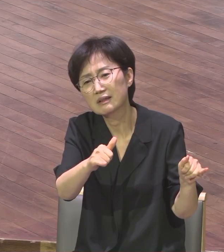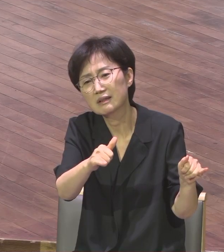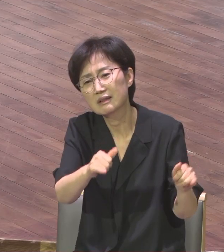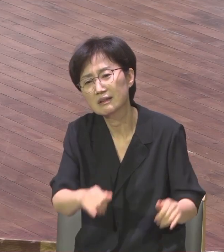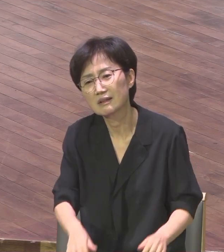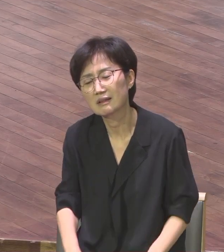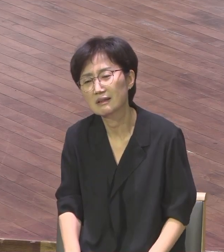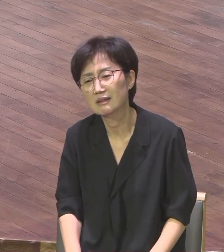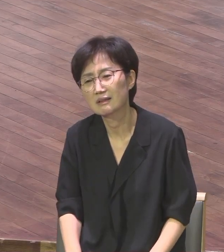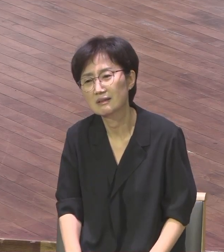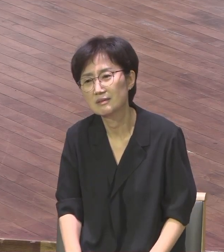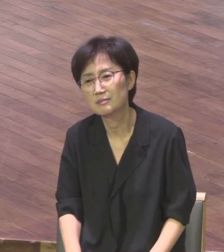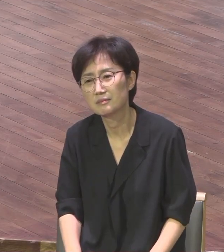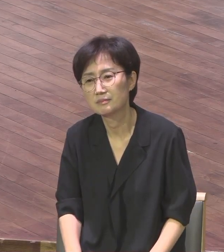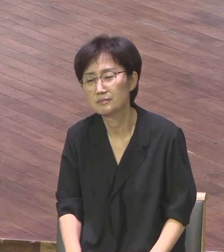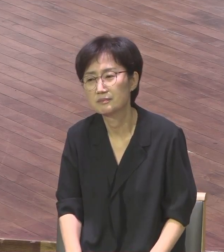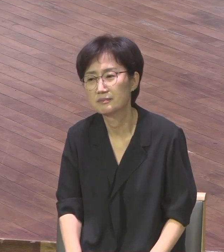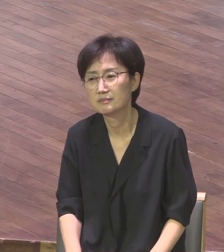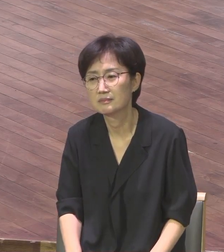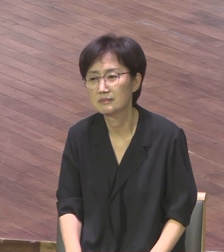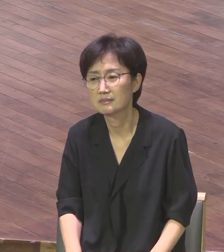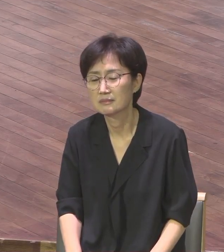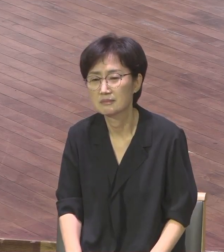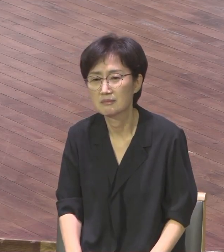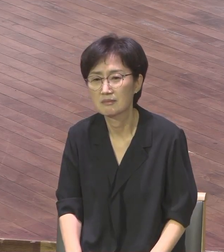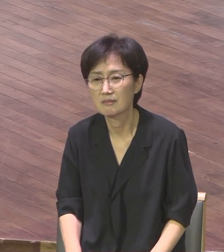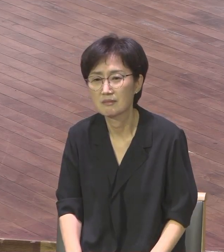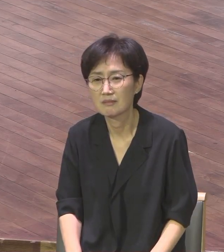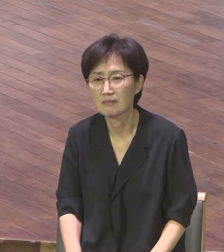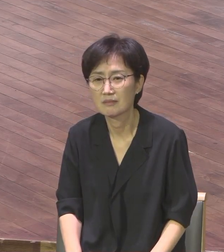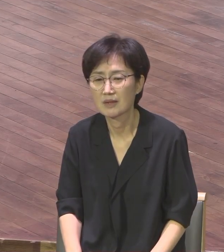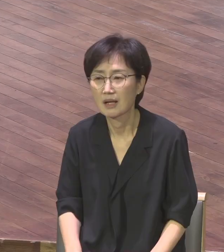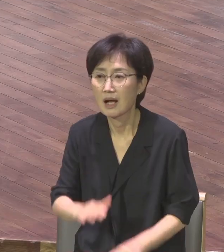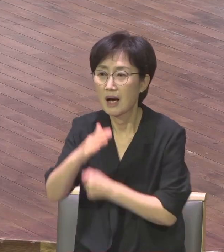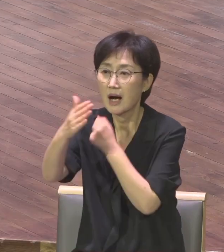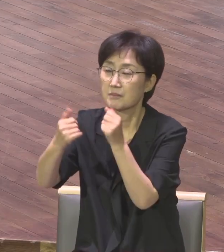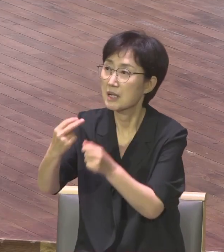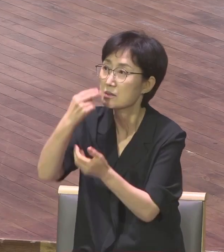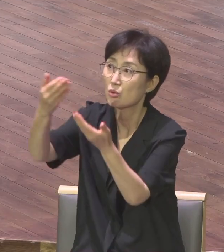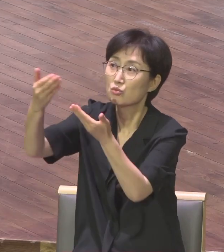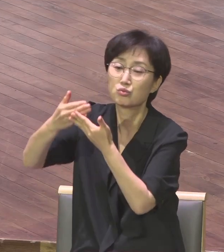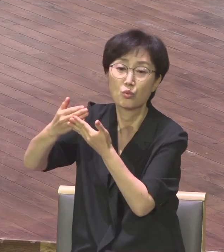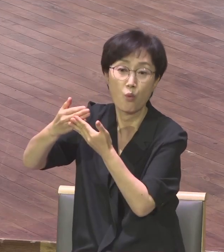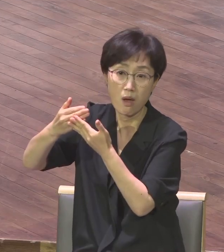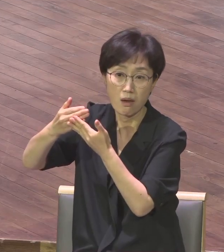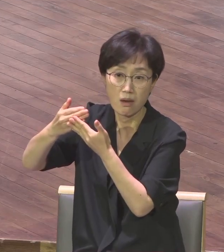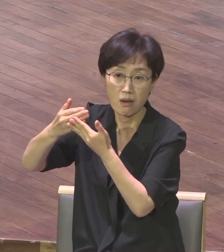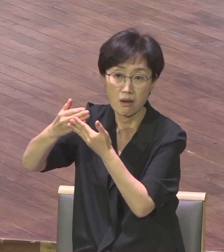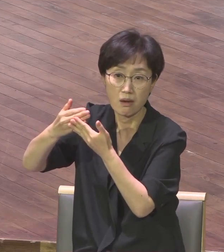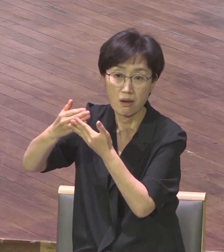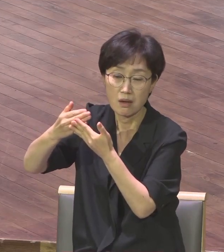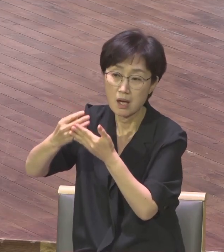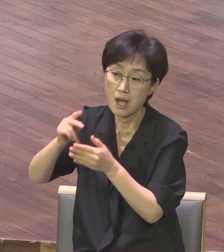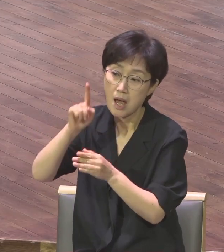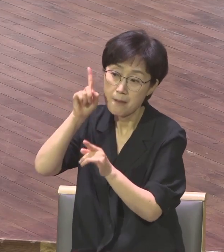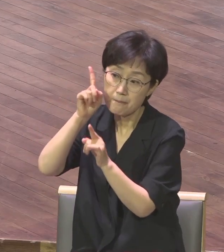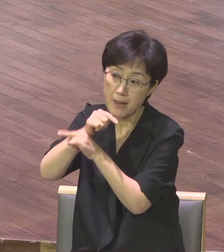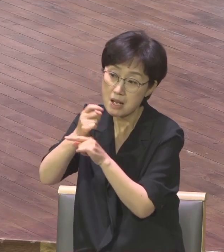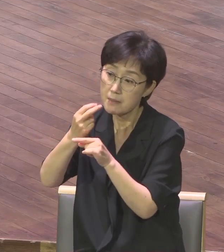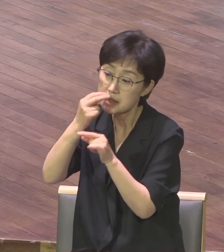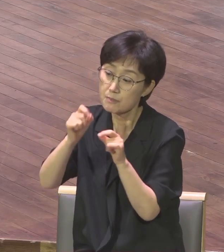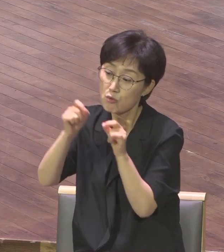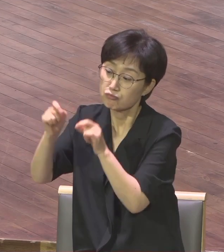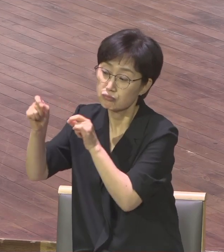하나님께서 그렇게 우리가 살아있다는 존재가 뭐예요? 하나님 왜 우리를 살려줬어요? 하루하루 왜 하나님이 새날을